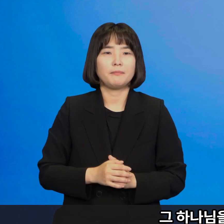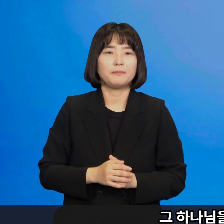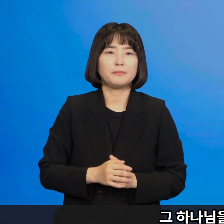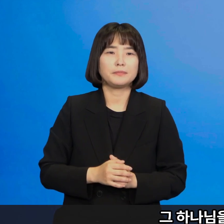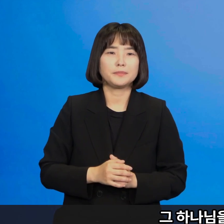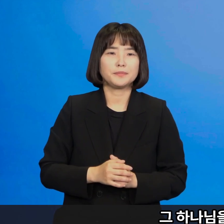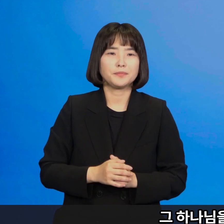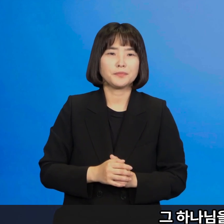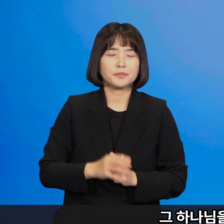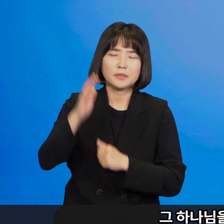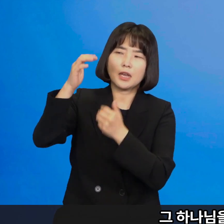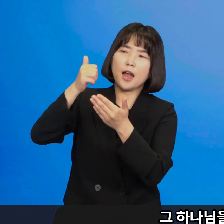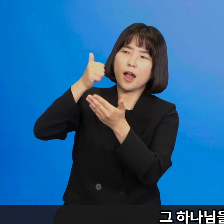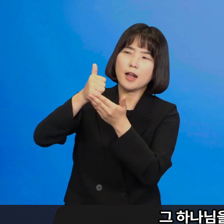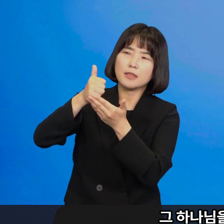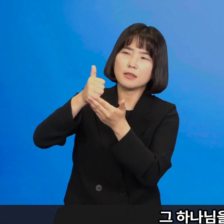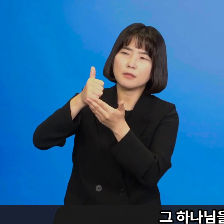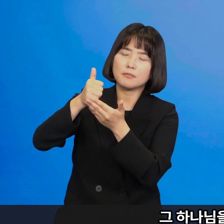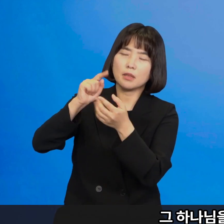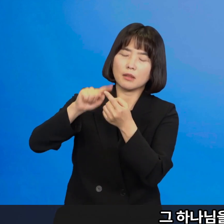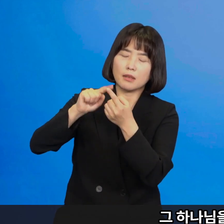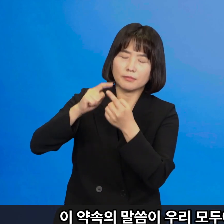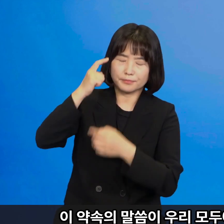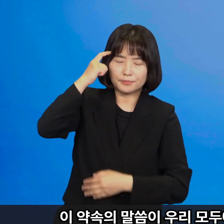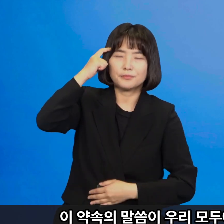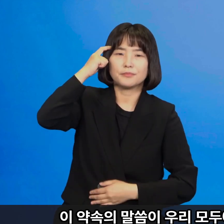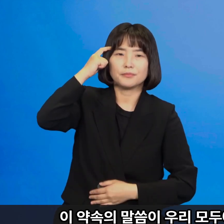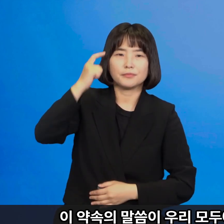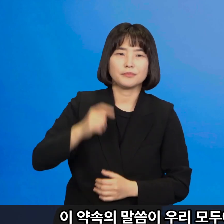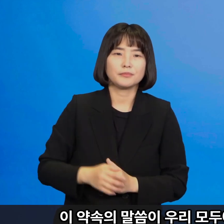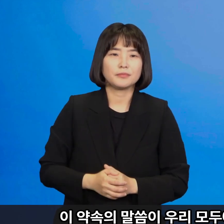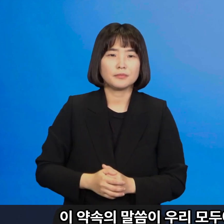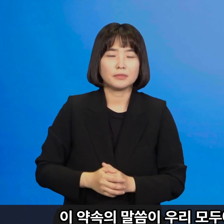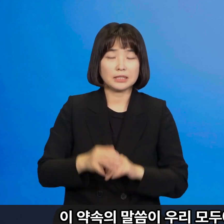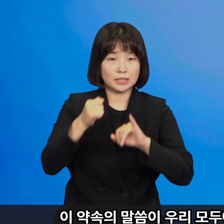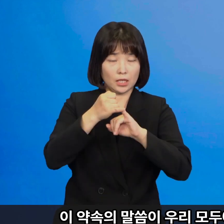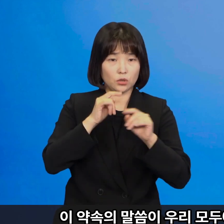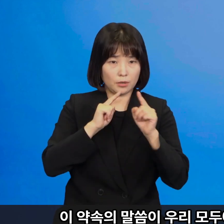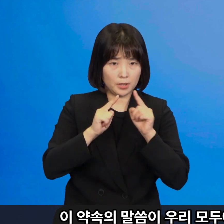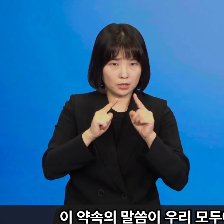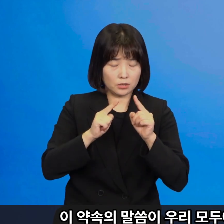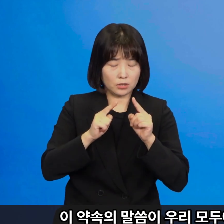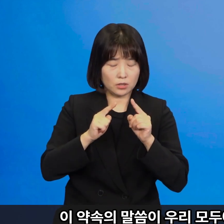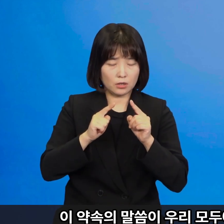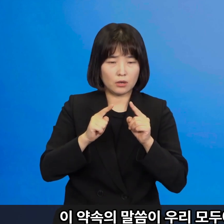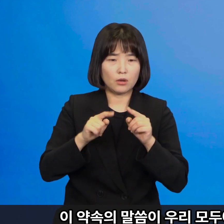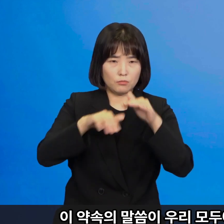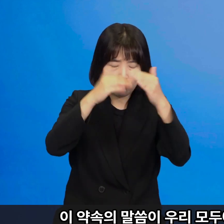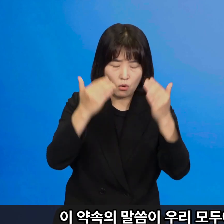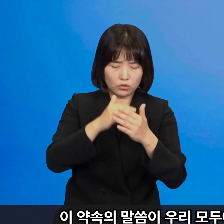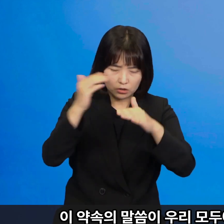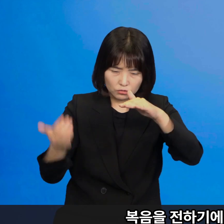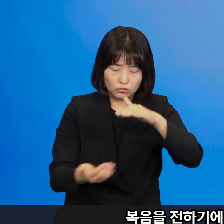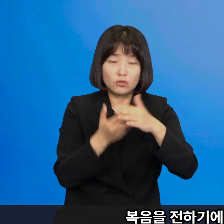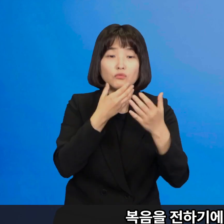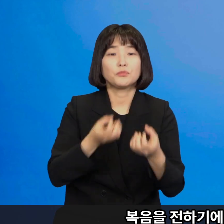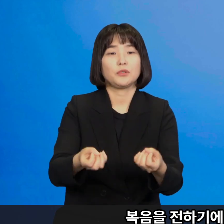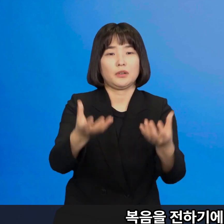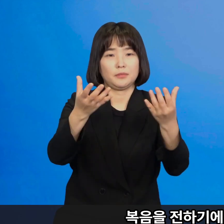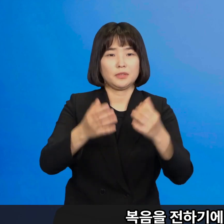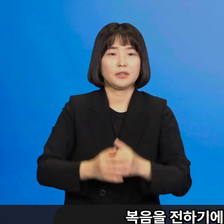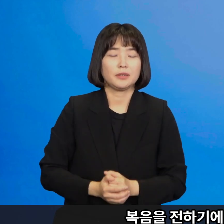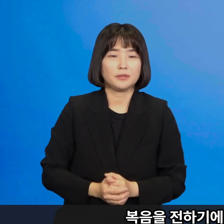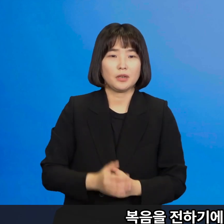하면서 그 하나님을 찾게 된다는 이 약속의 말씀이 우리 모두에게 이루어지기를 축복합니다. 복음을